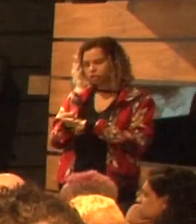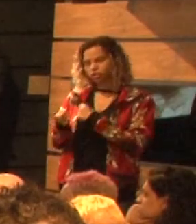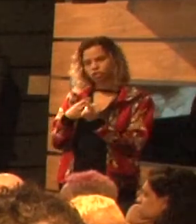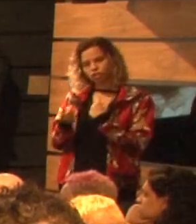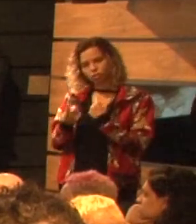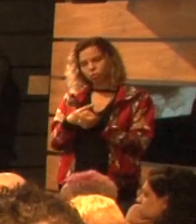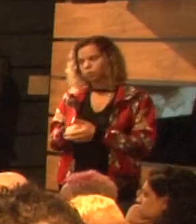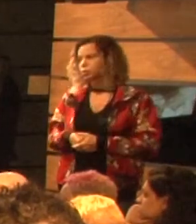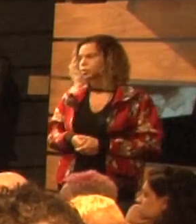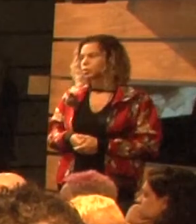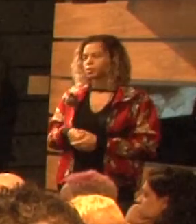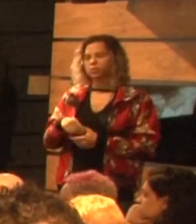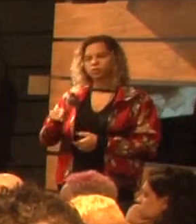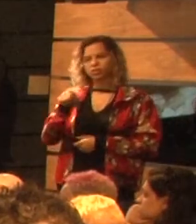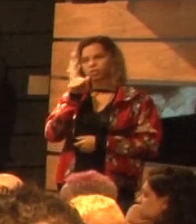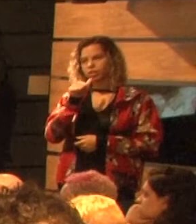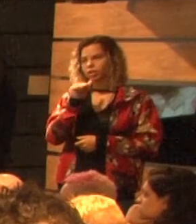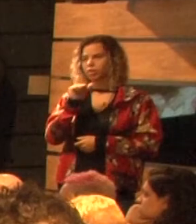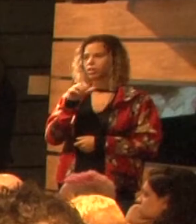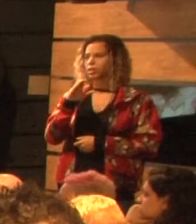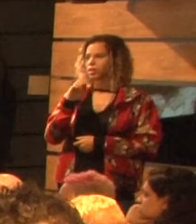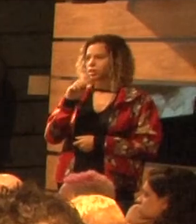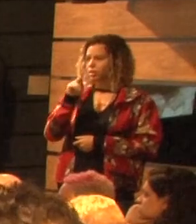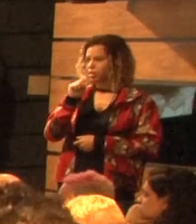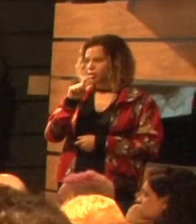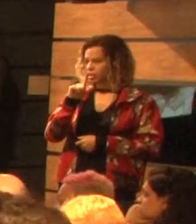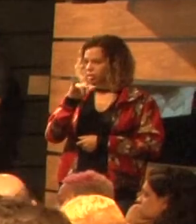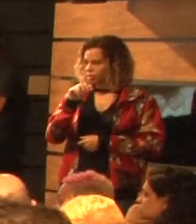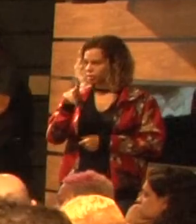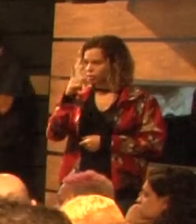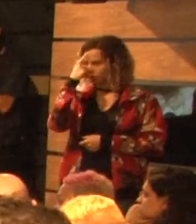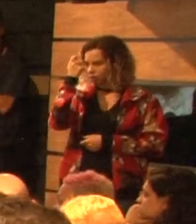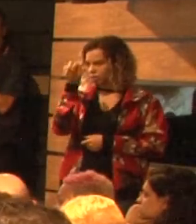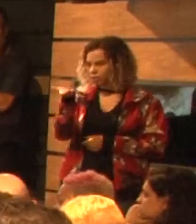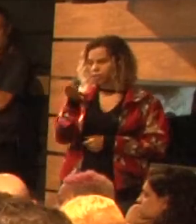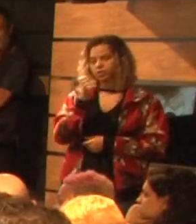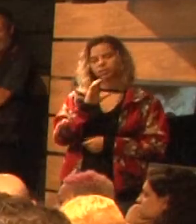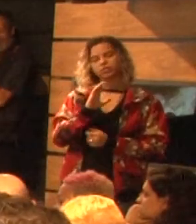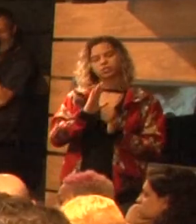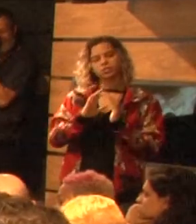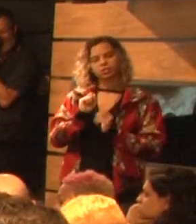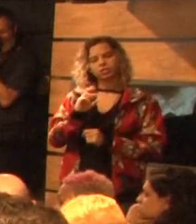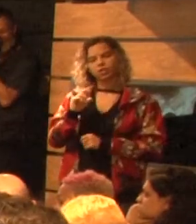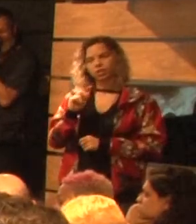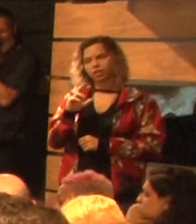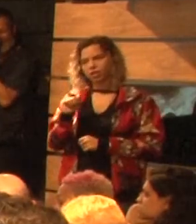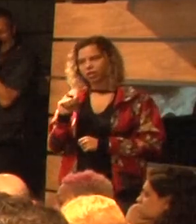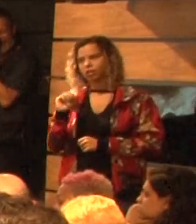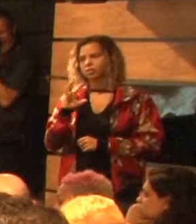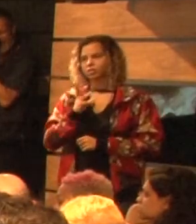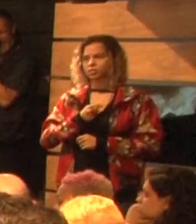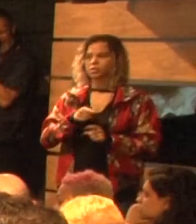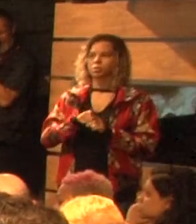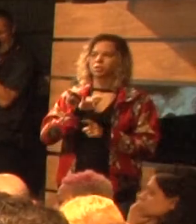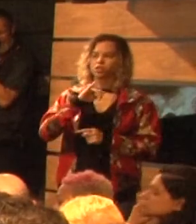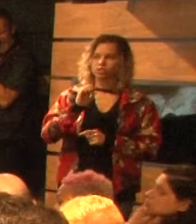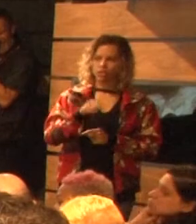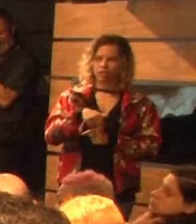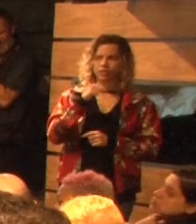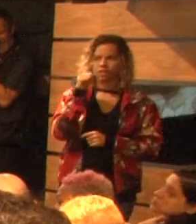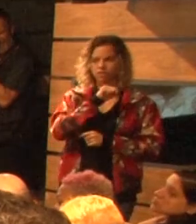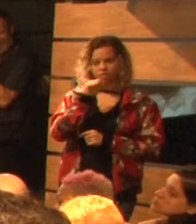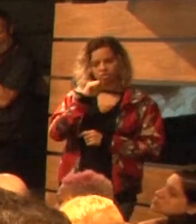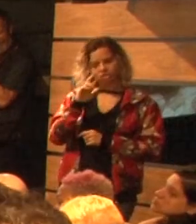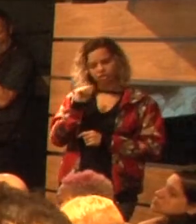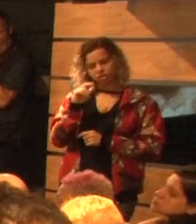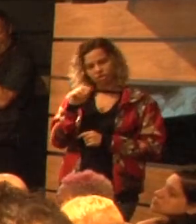diálogos. Temos aqui Sara, o Calil, que é o organizador do Sarará Trans, o Jean, que vai cantar no Sarará. A gente